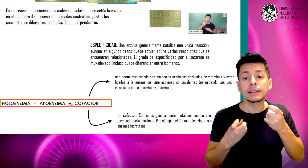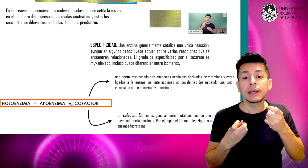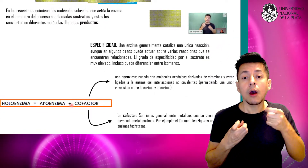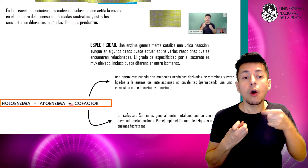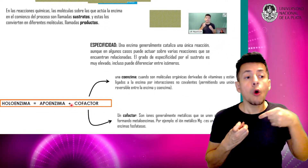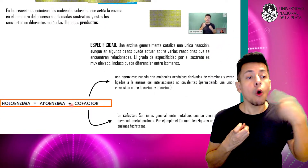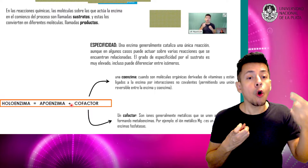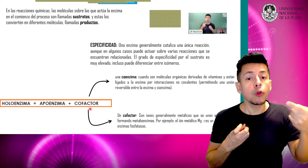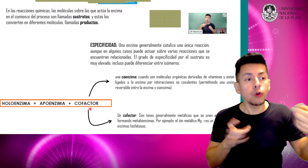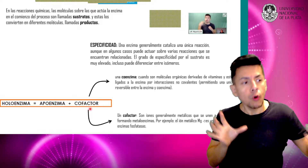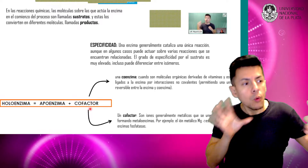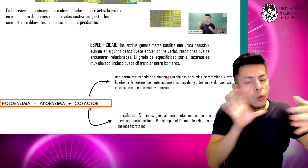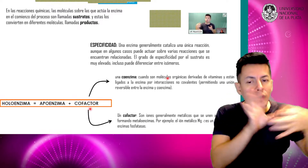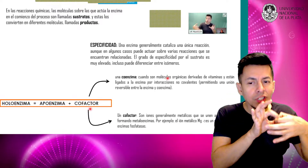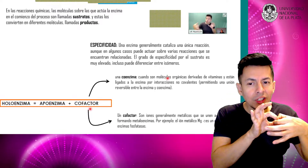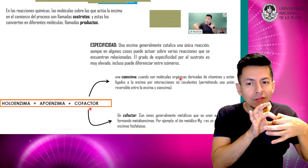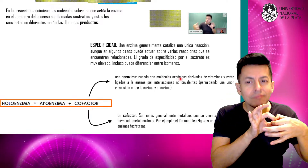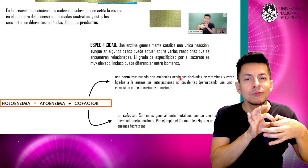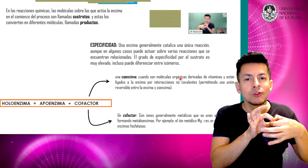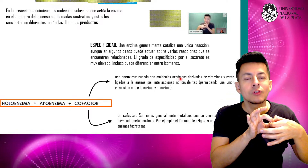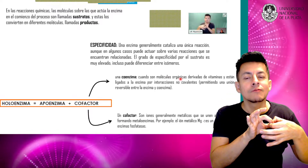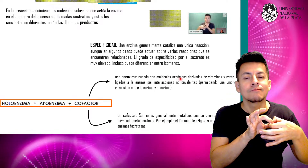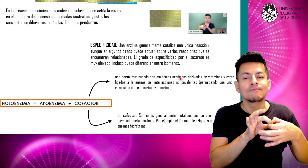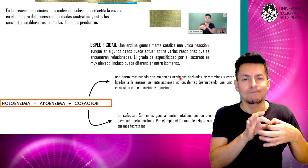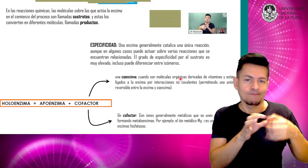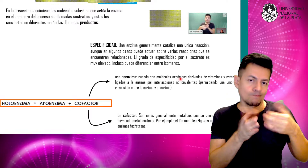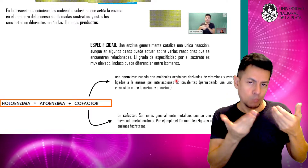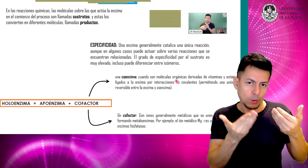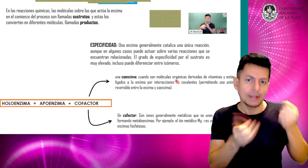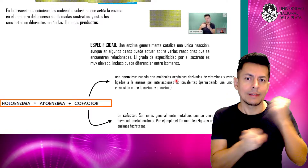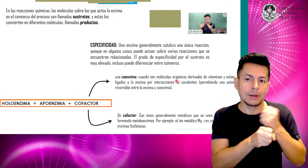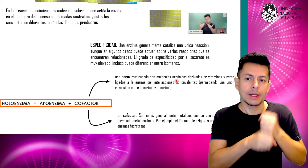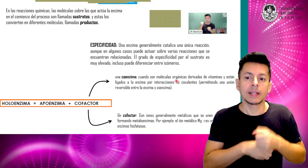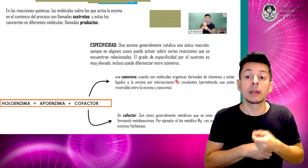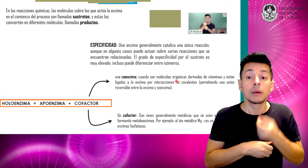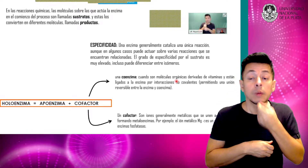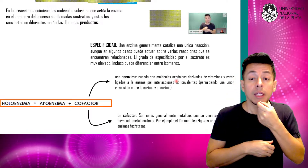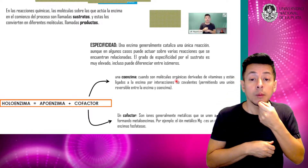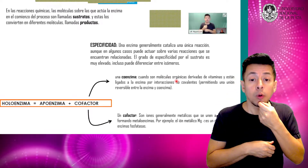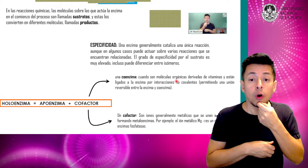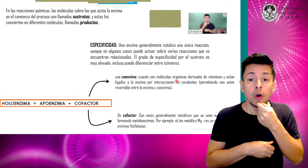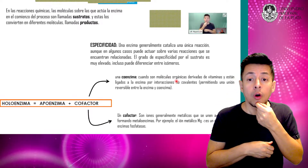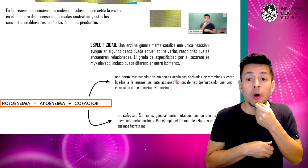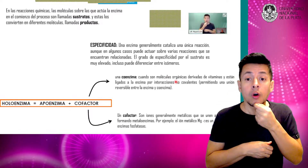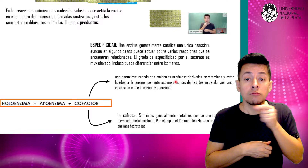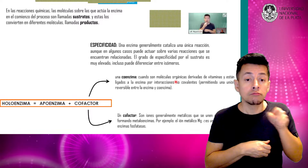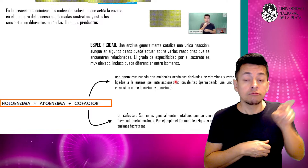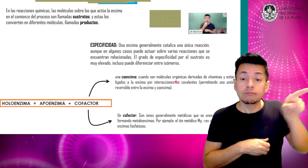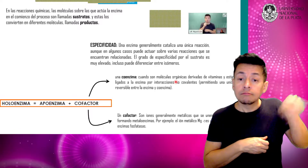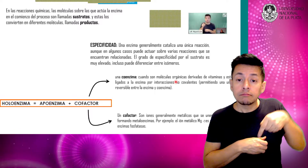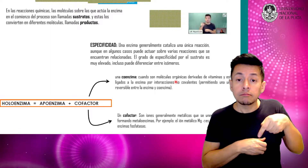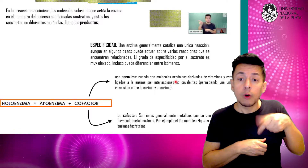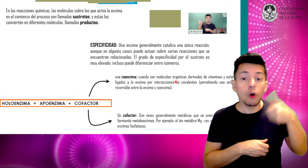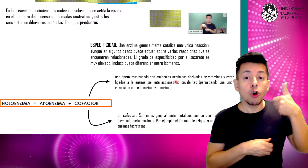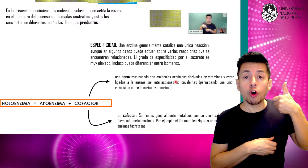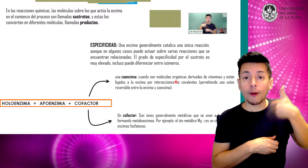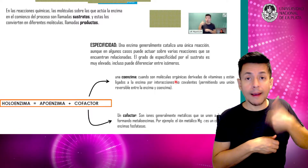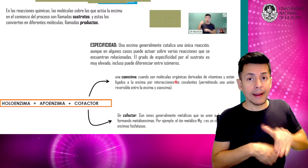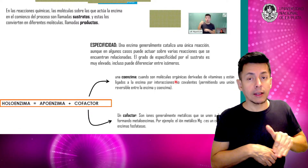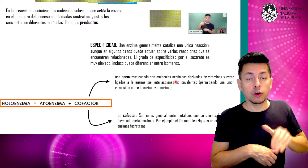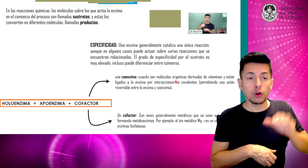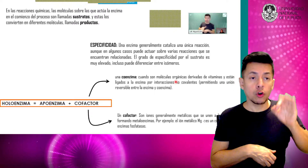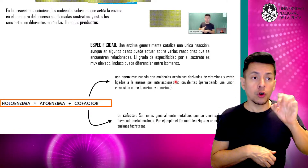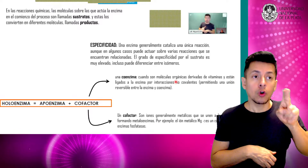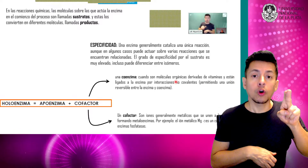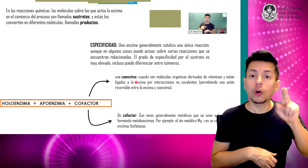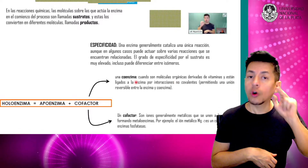ese compuesto químico es de origen orgánico, como por ejemplo un compuesto químico derivado de alguna